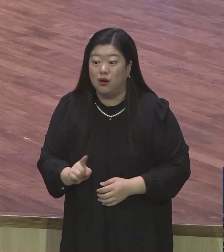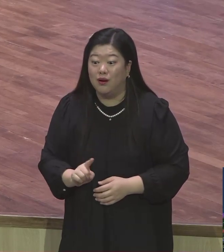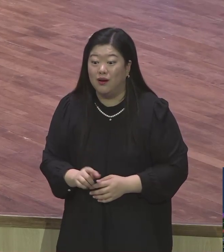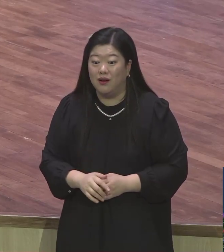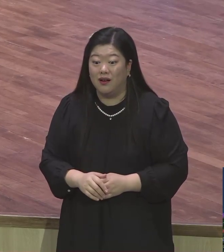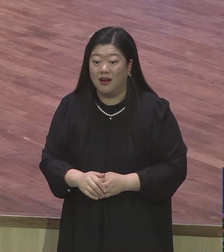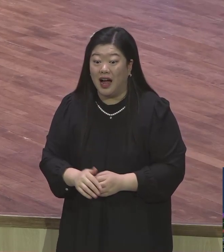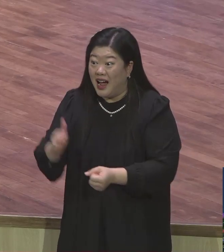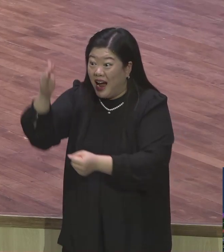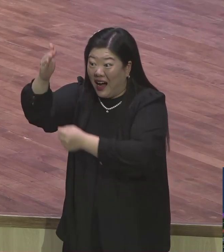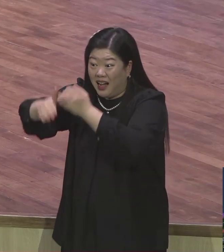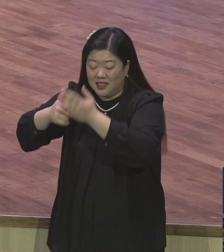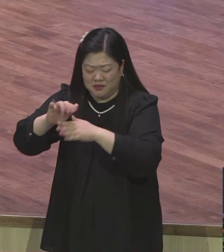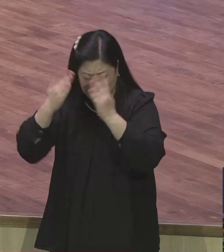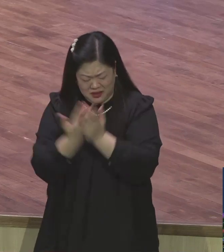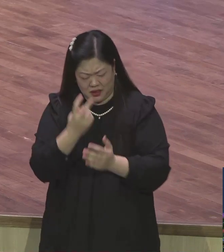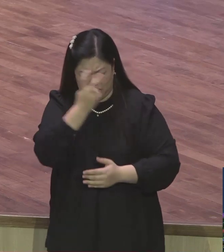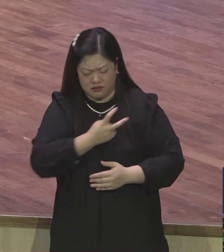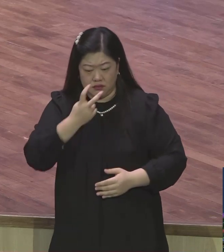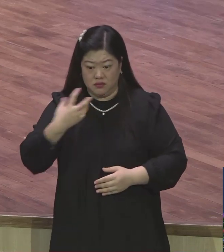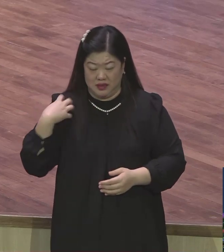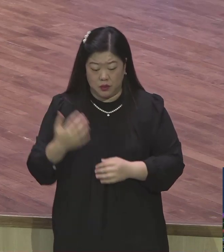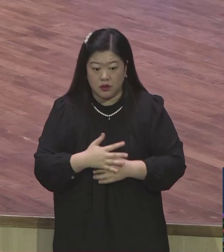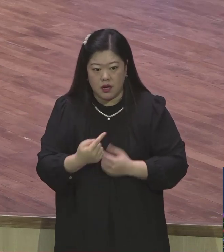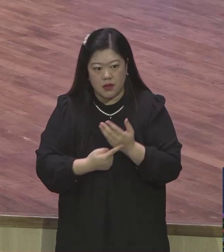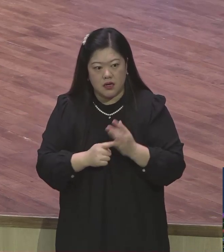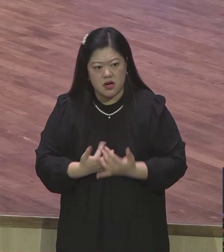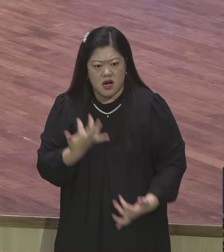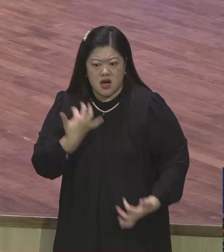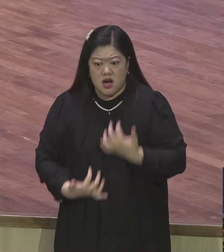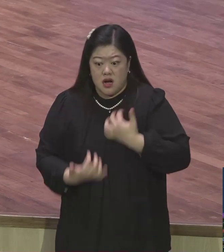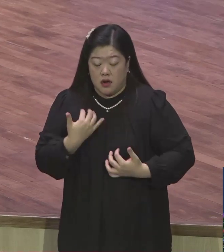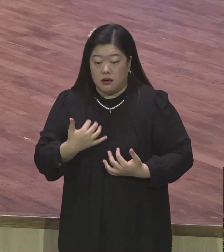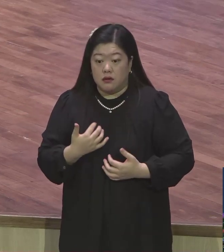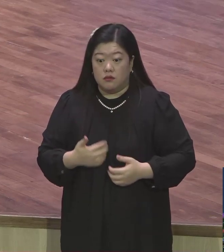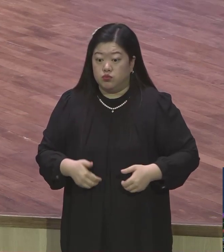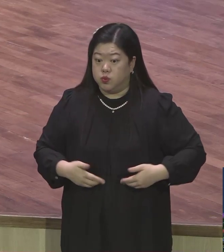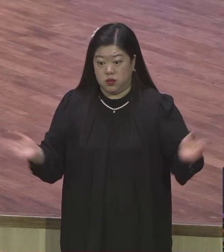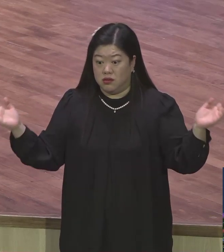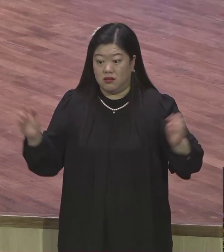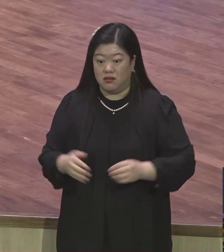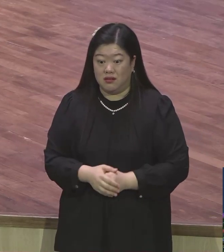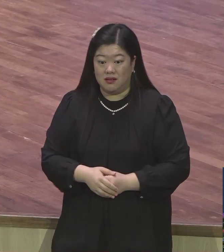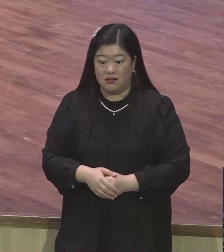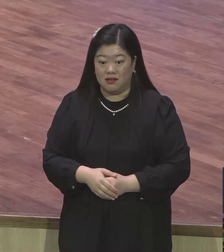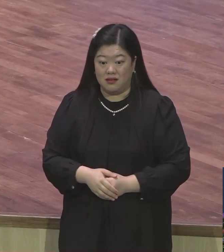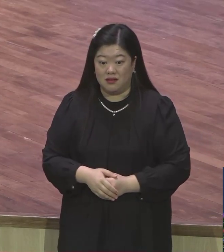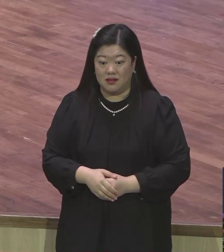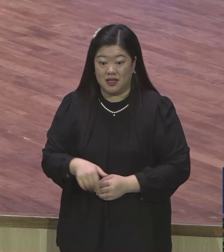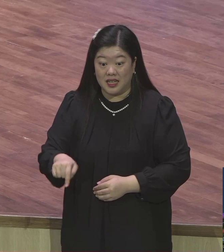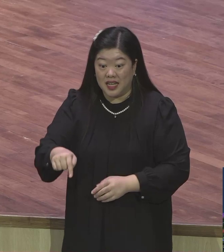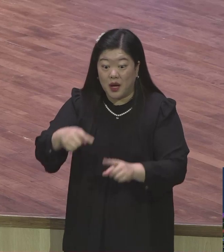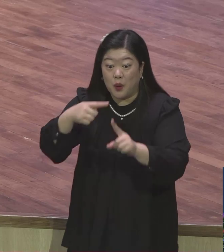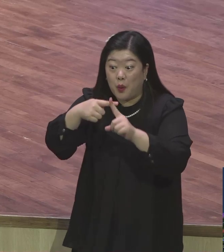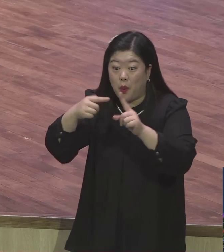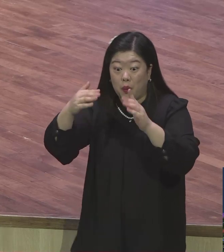얼마나 말에 시험 들 정도입니까? 이 교회를 혼자 지었습니까? 이 교회를 혼자